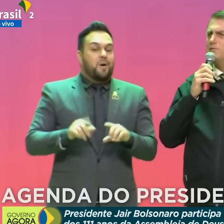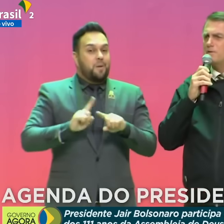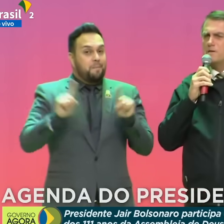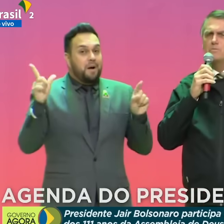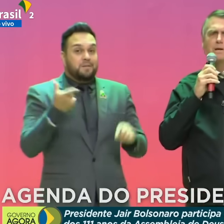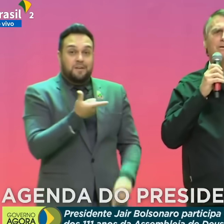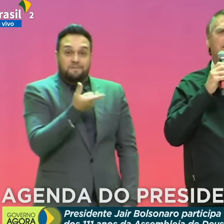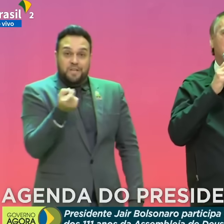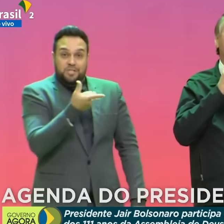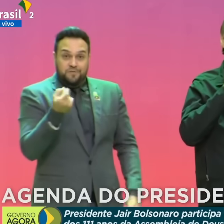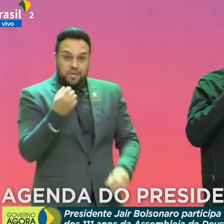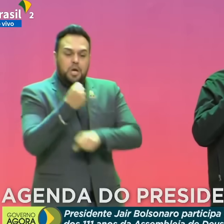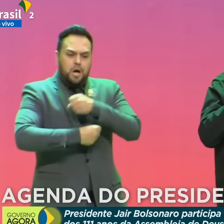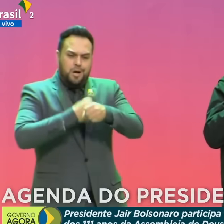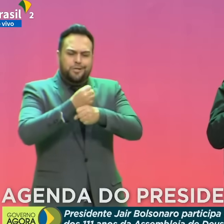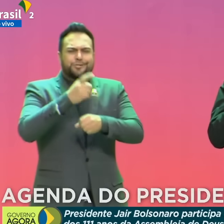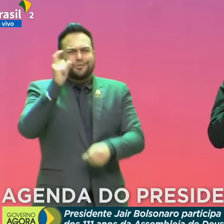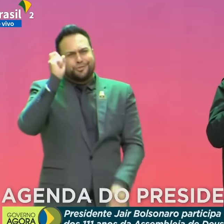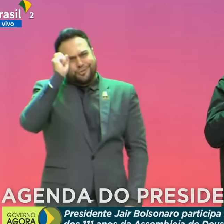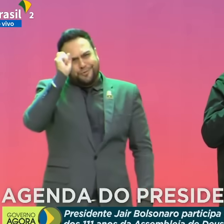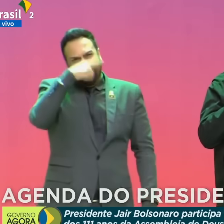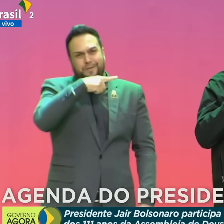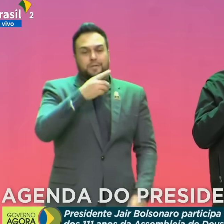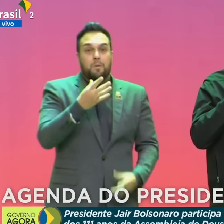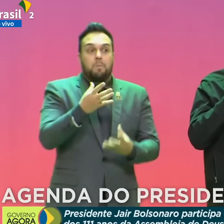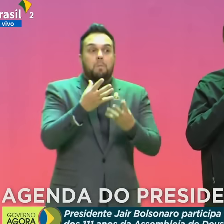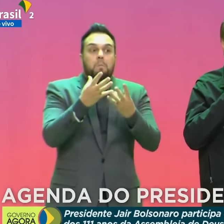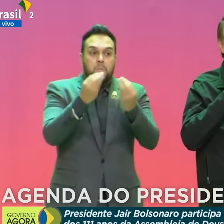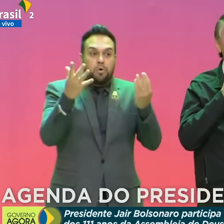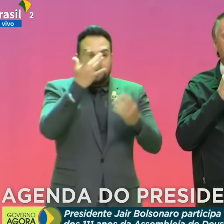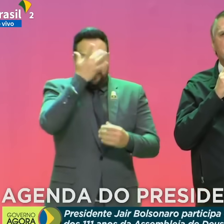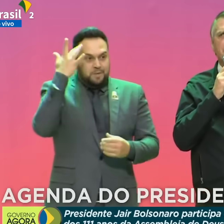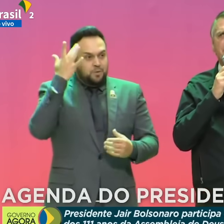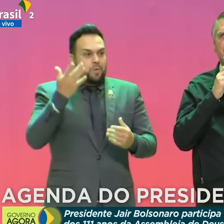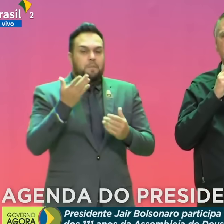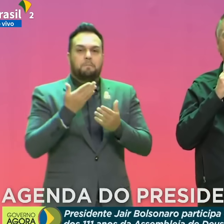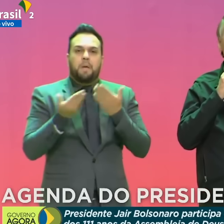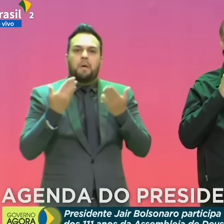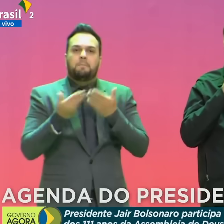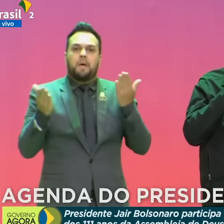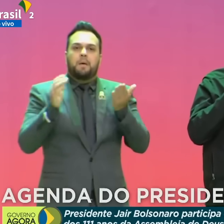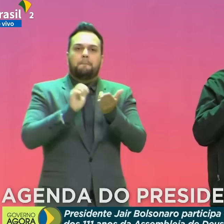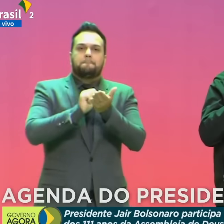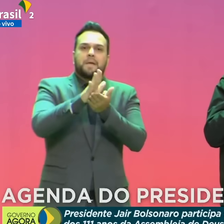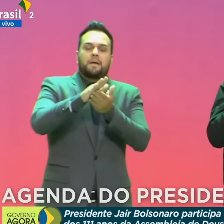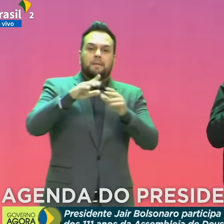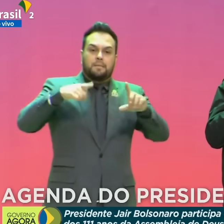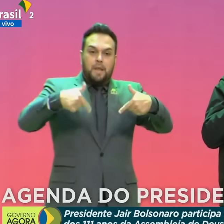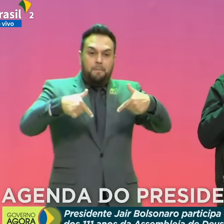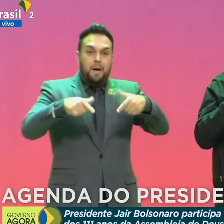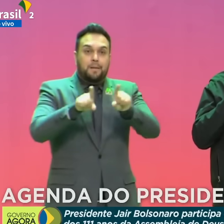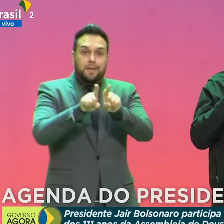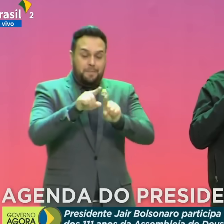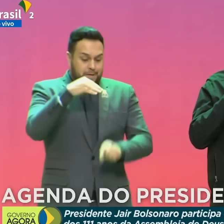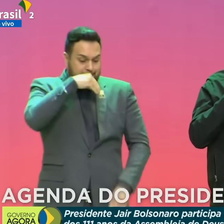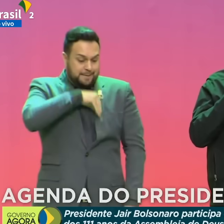foi um ano difícil para muita gente. Muita gente perdendo emprego, perdendo renda. E